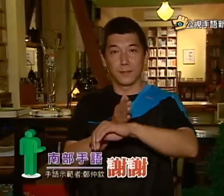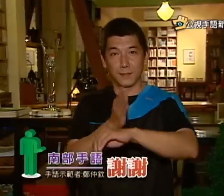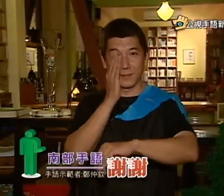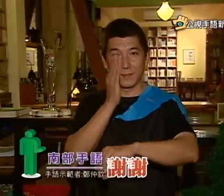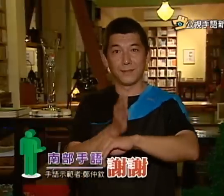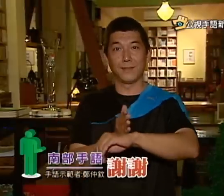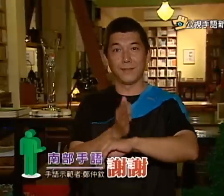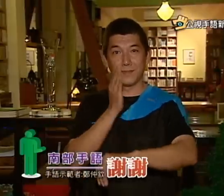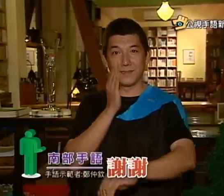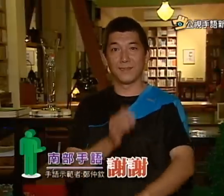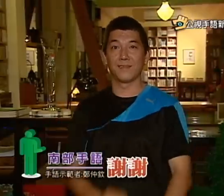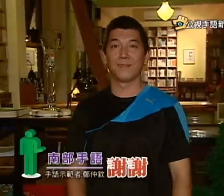谢谢。